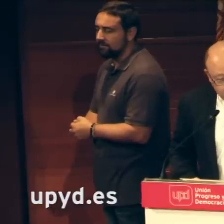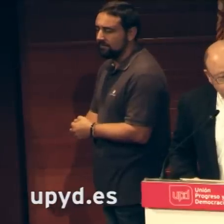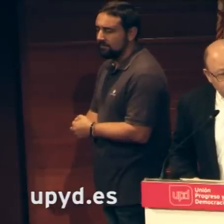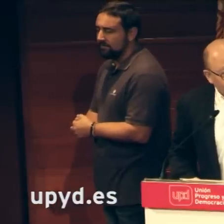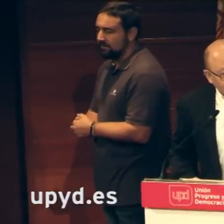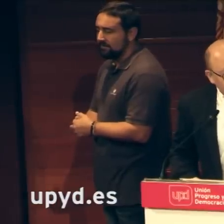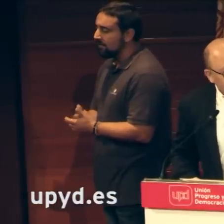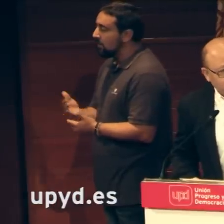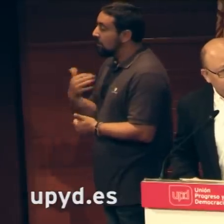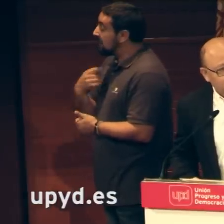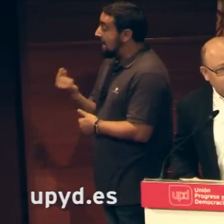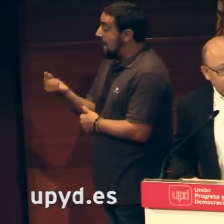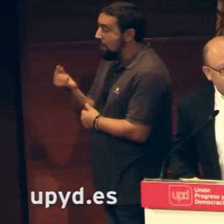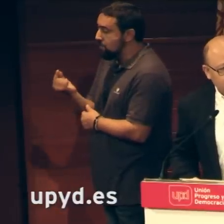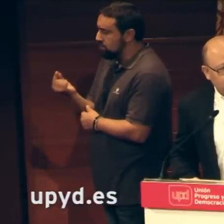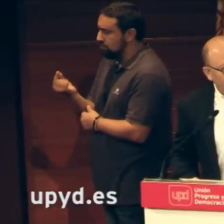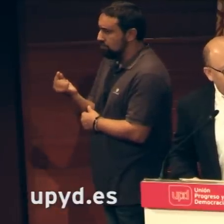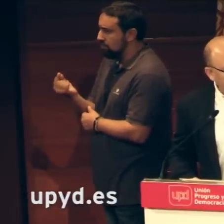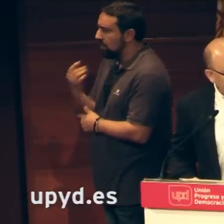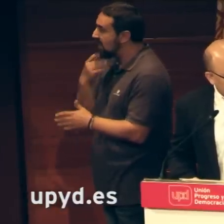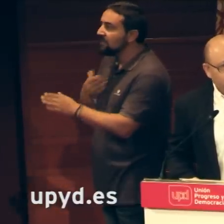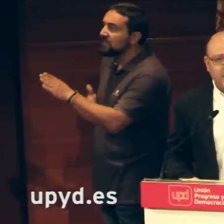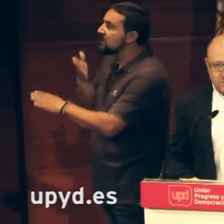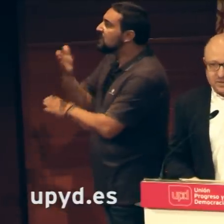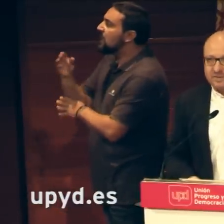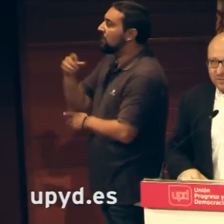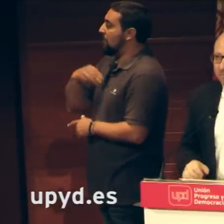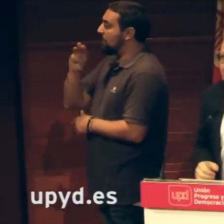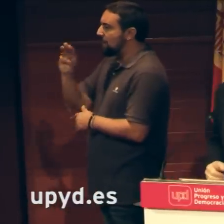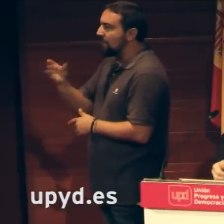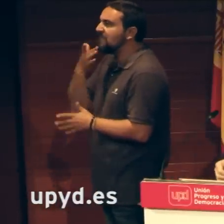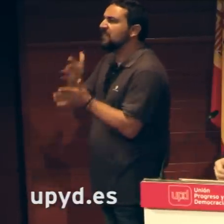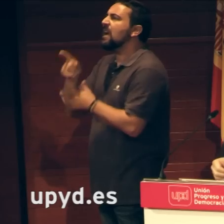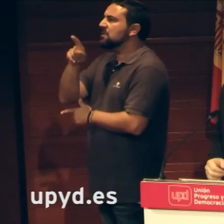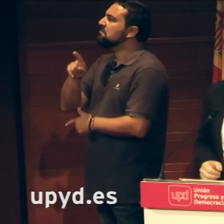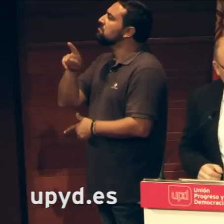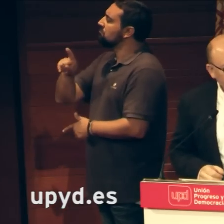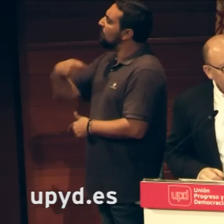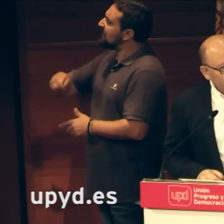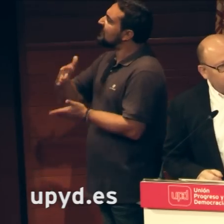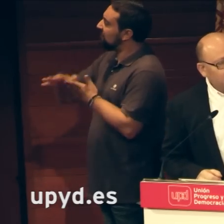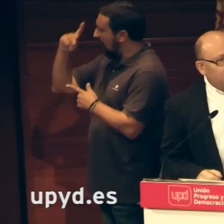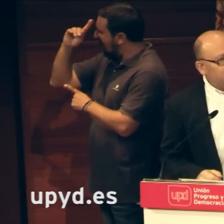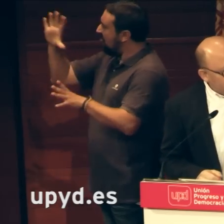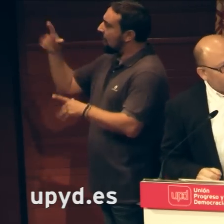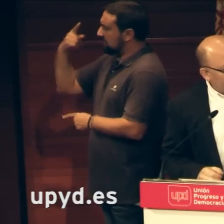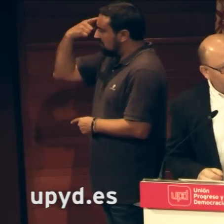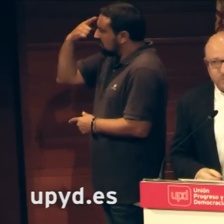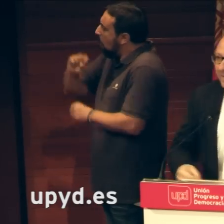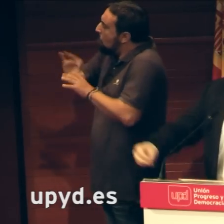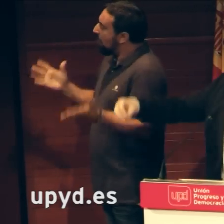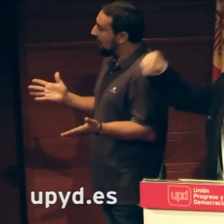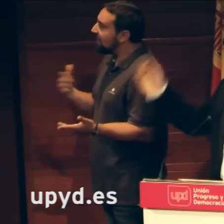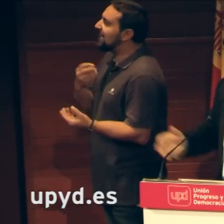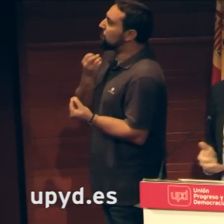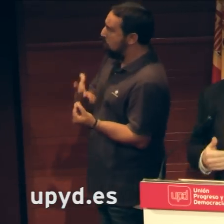pues que estuve a un tris de irme al Partido Popular y militar, porque eso es tener un presidente con ideas claras, ¿eh? O sea, si es bueno lo